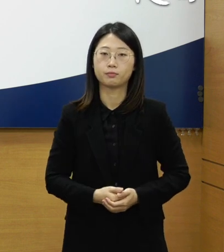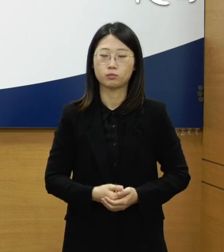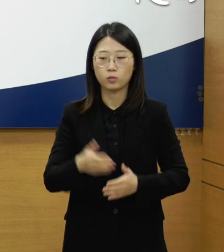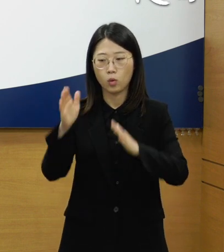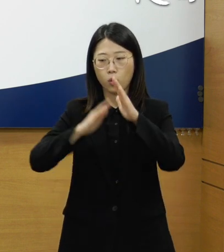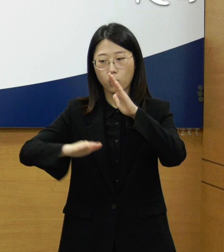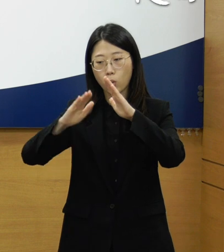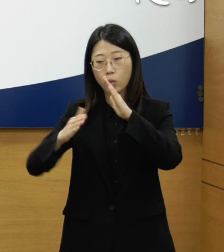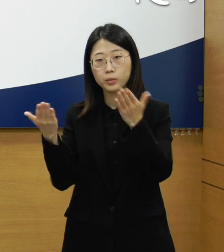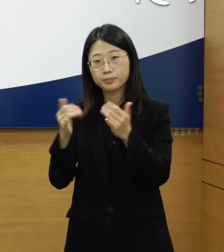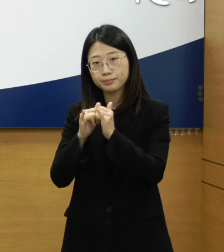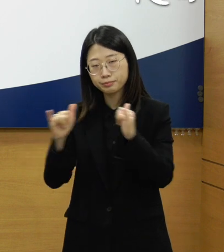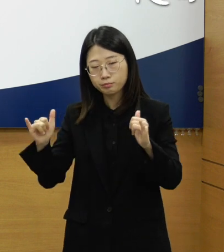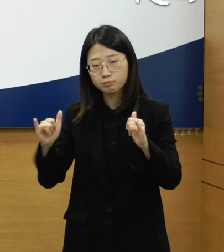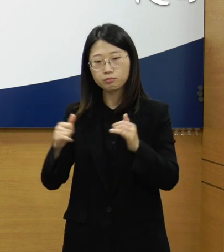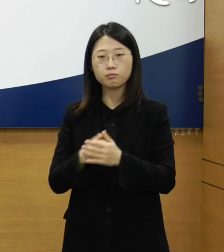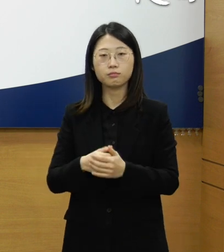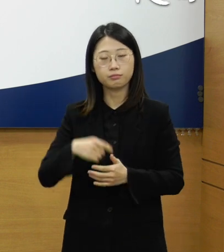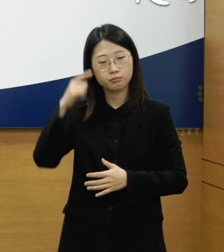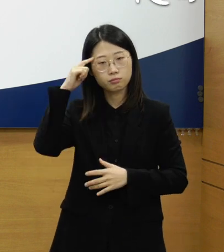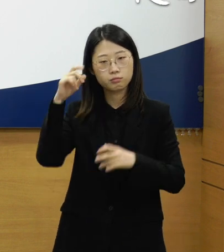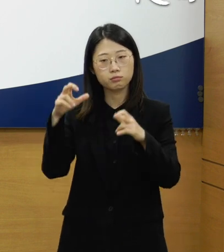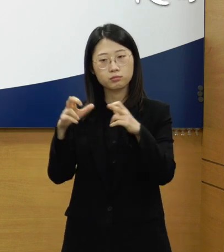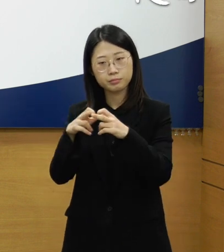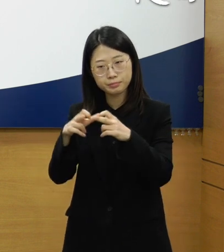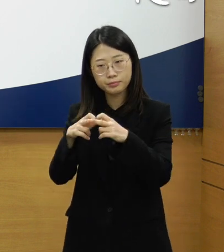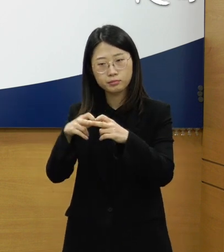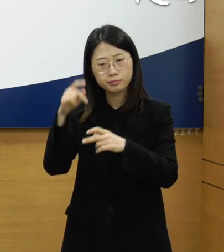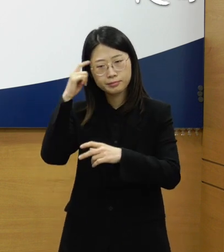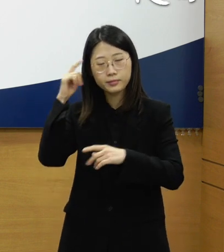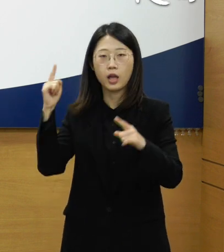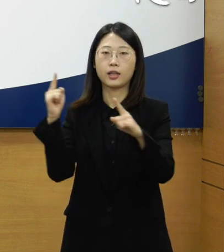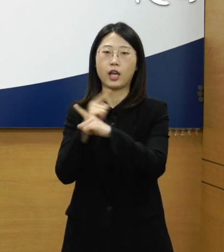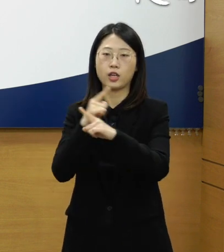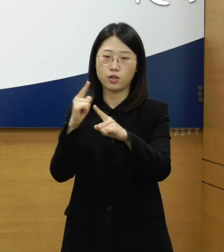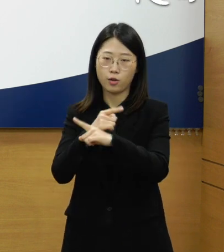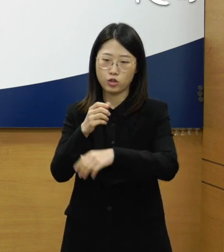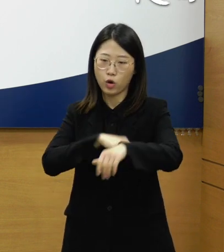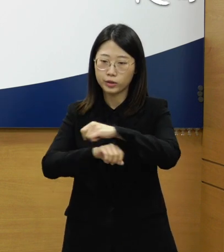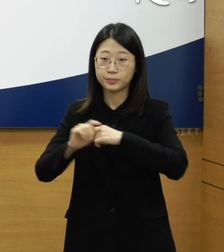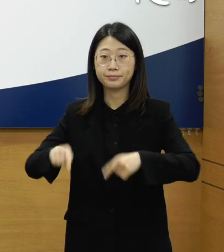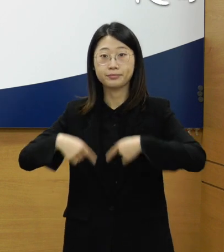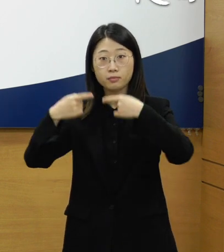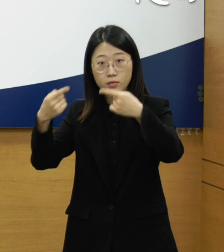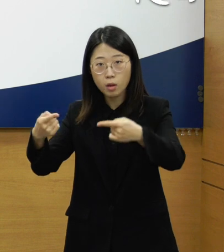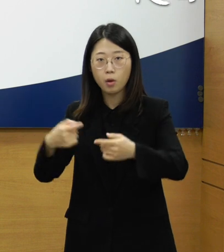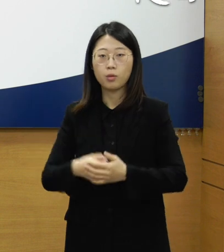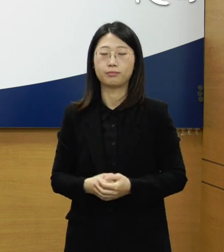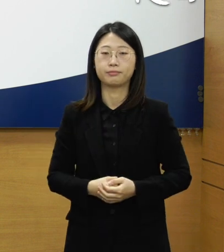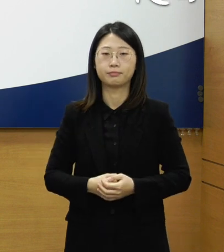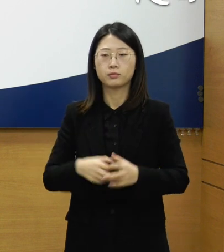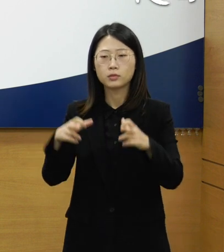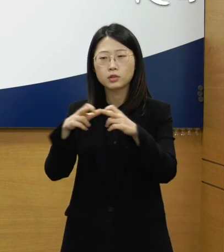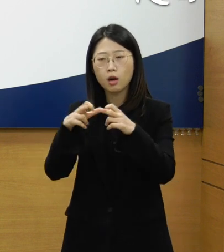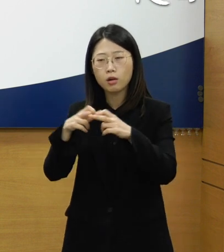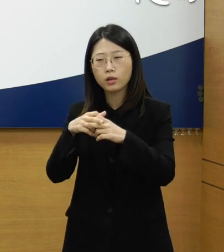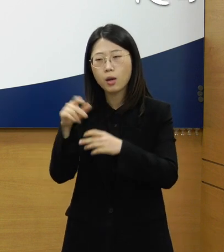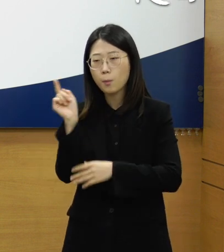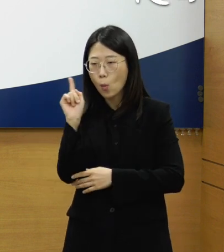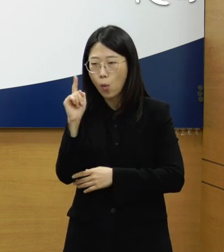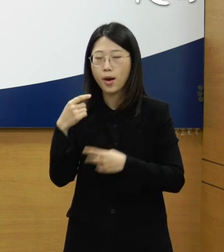공무원들이 장애인식 개선 교육에 적극 동참하며 장애 감수성이